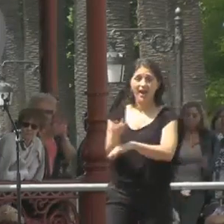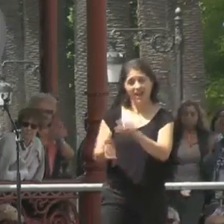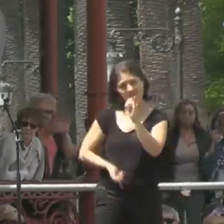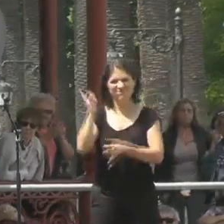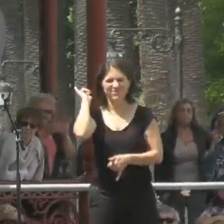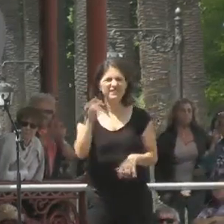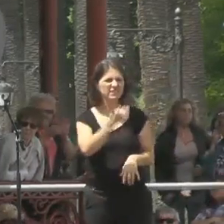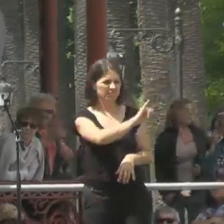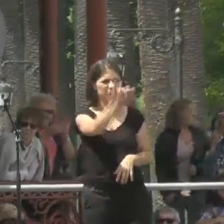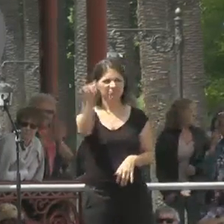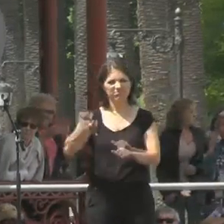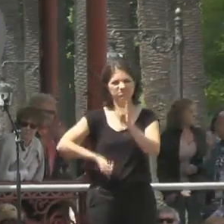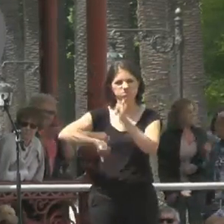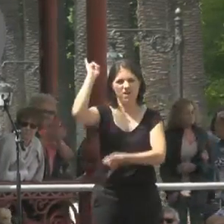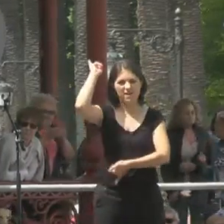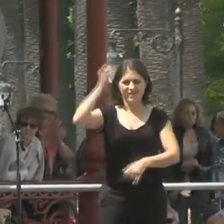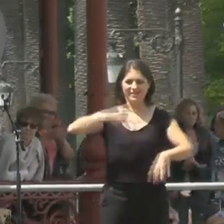Eso.